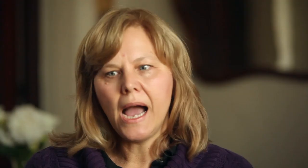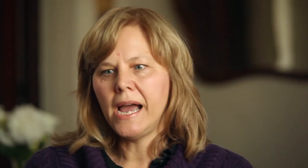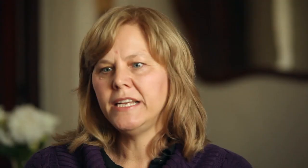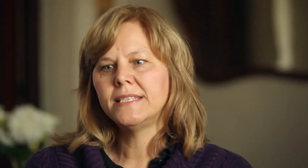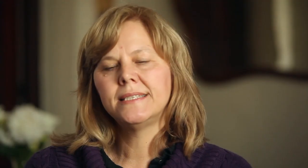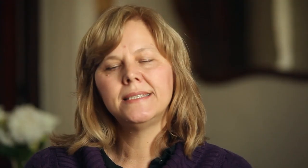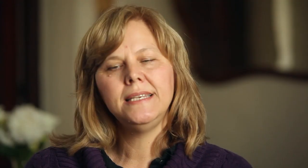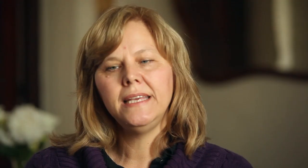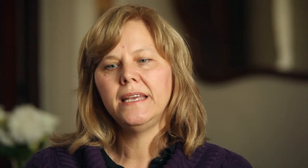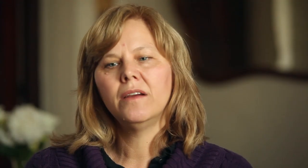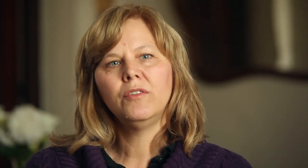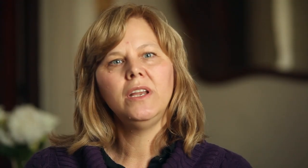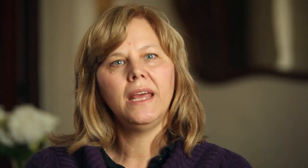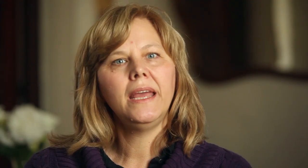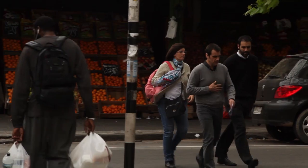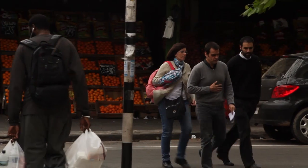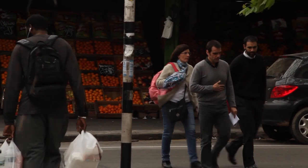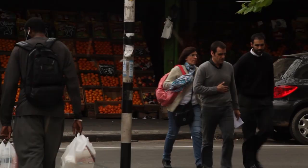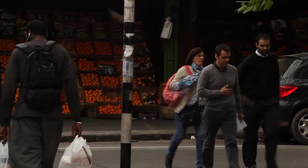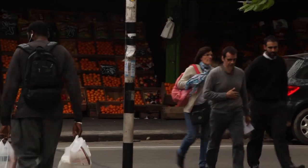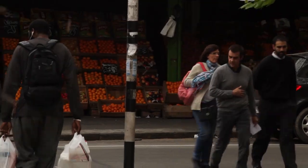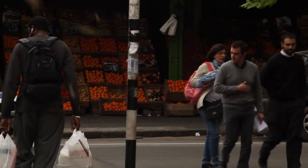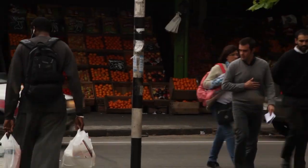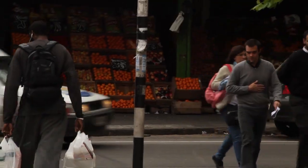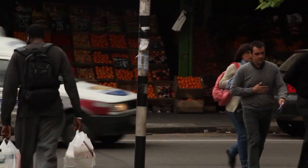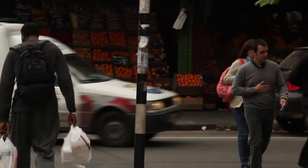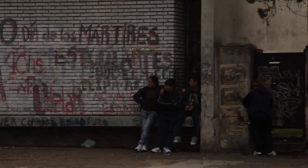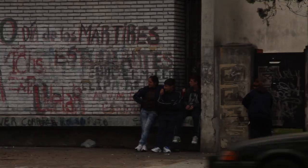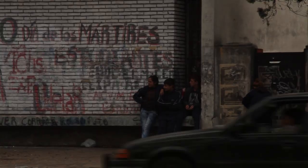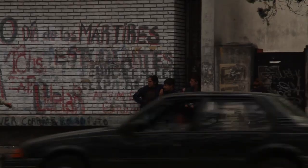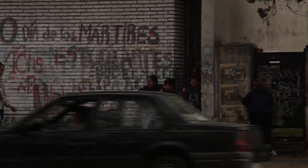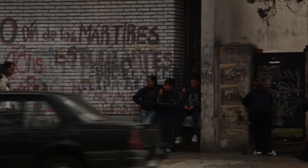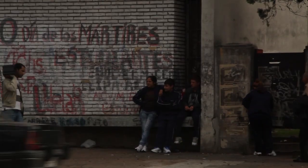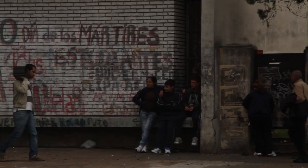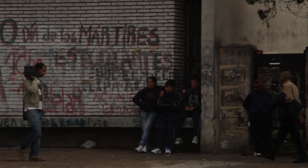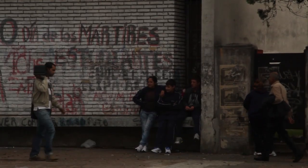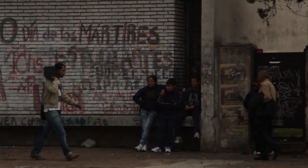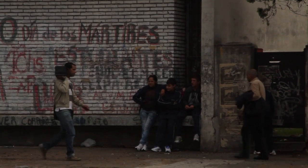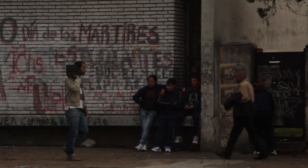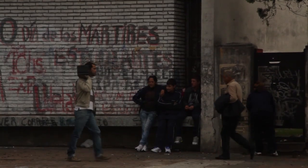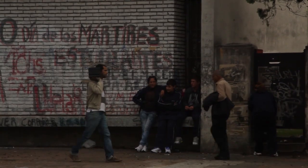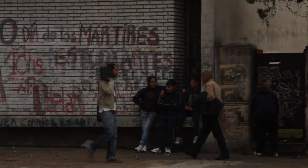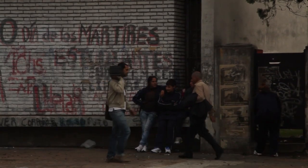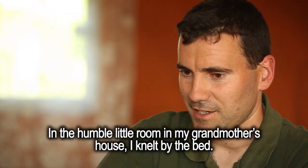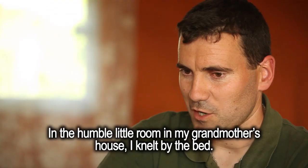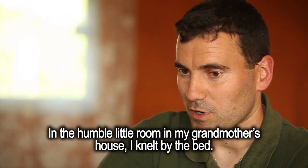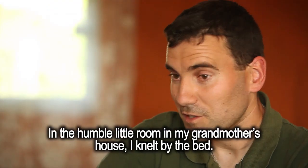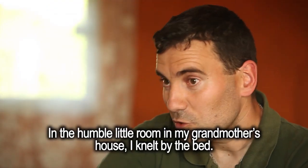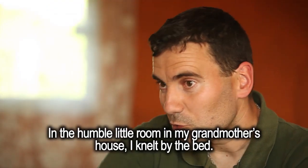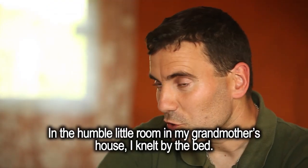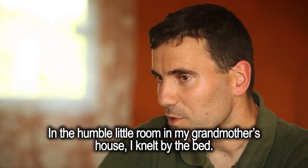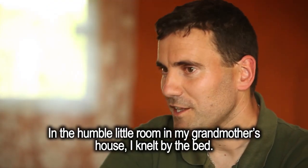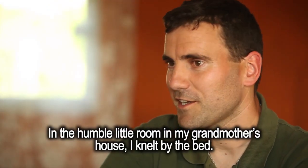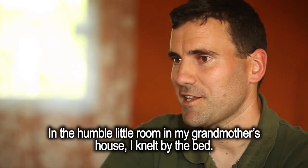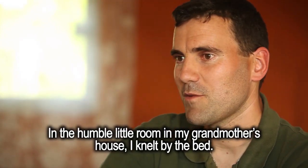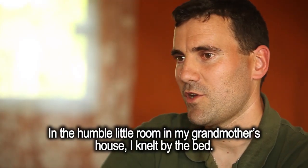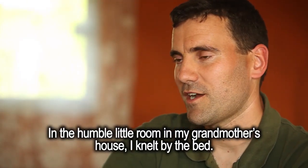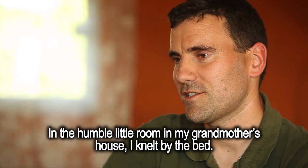I see every day how the people suffer in the way they live. En el cuartito muy humilde que teníamos en la casa de la